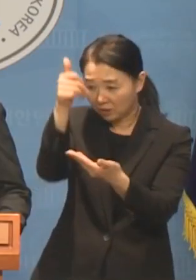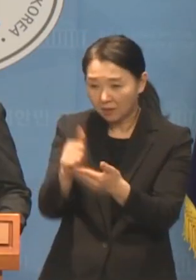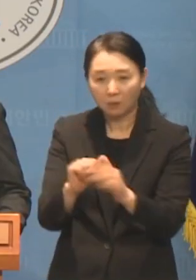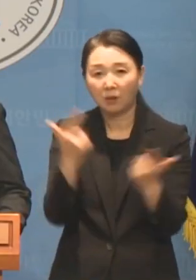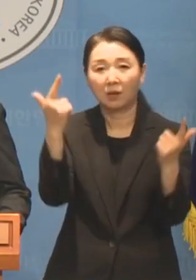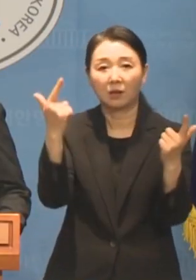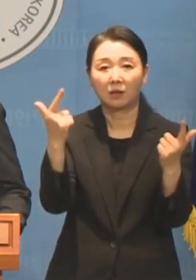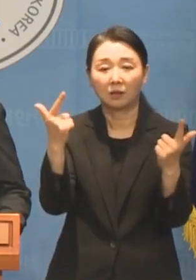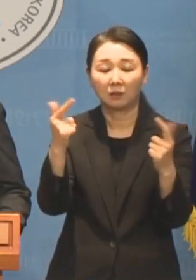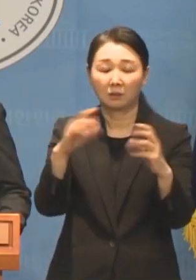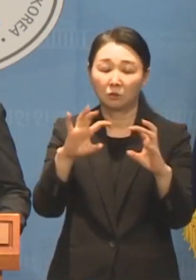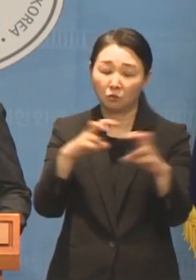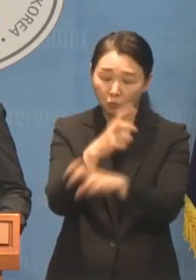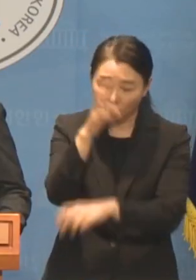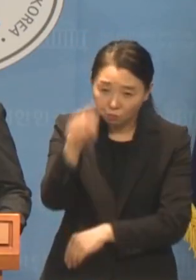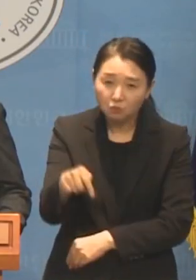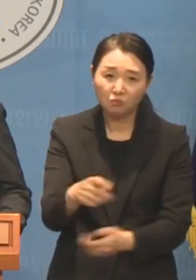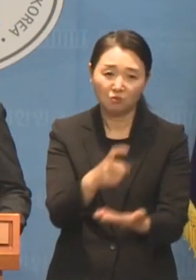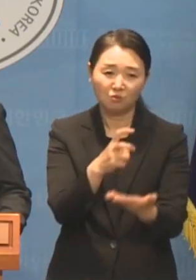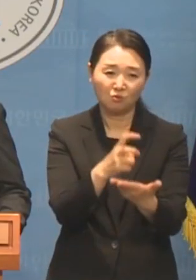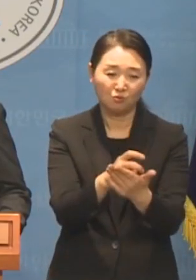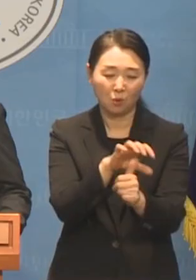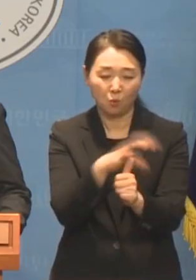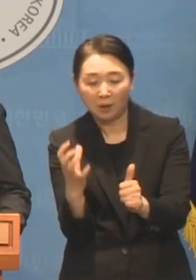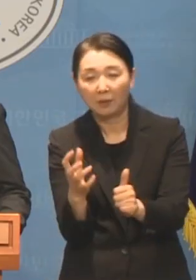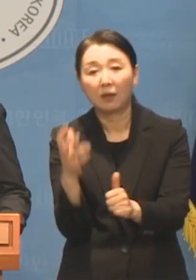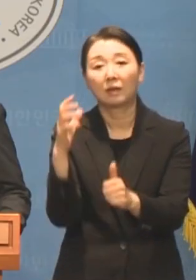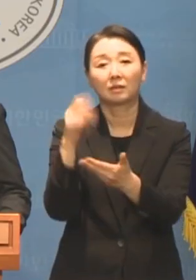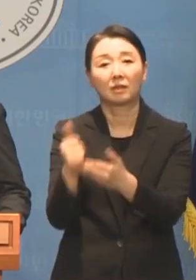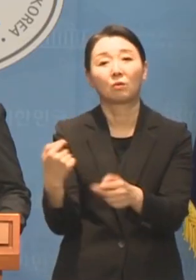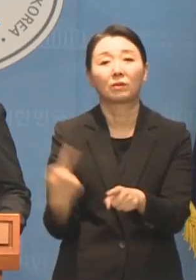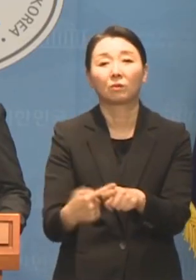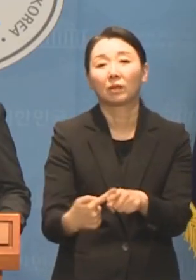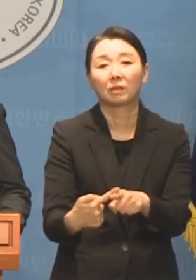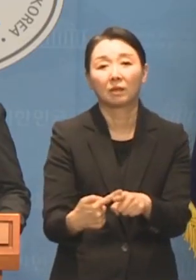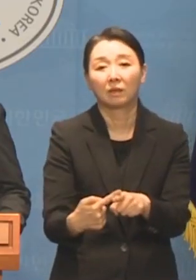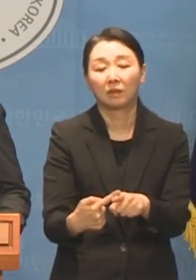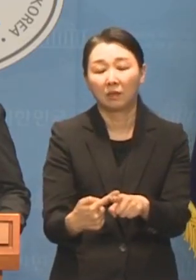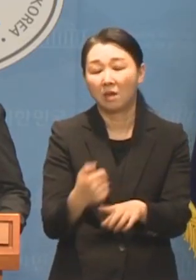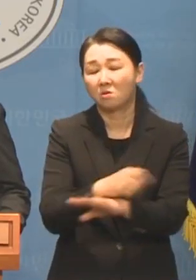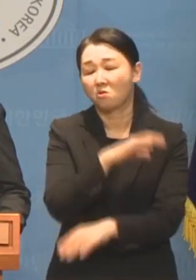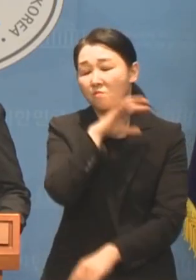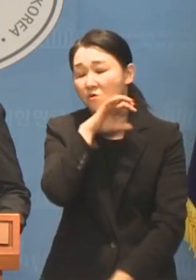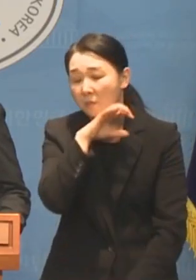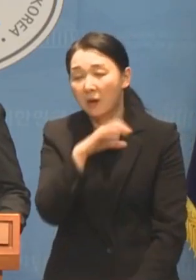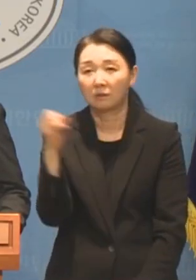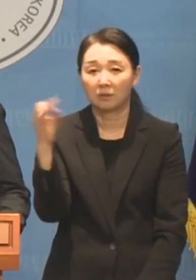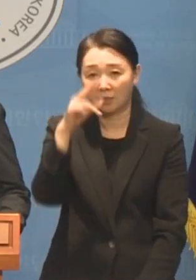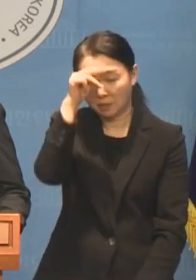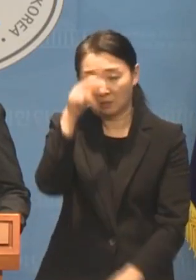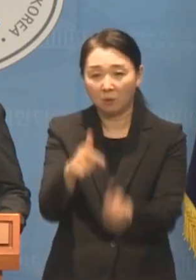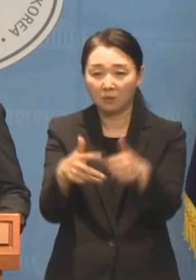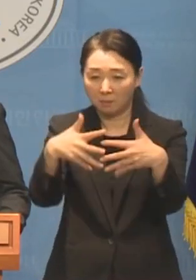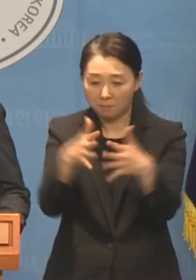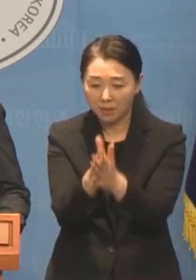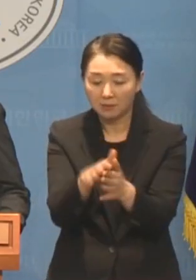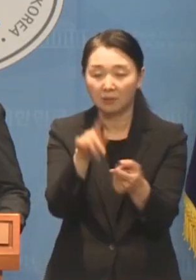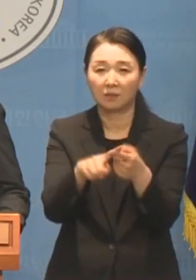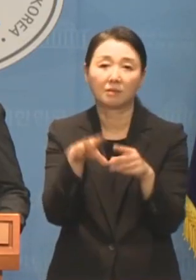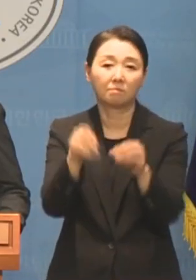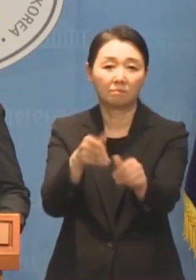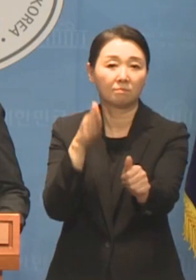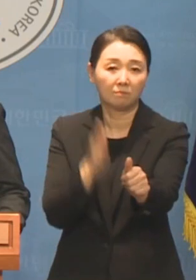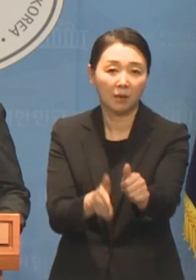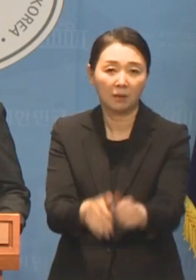아니라 국토부 규제 완화 장관이라고 할 것입니다. 이러한 점을 지적하면서 다시 한번 시범사업 폐지 결정을 중단한